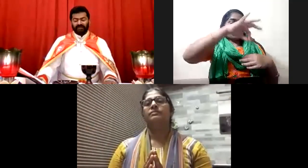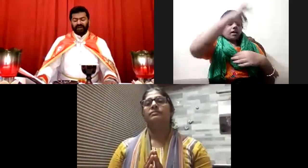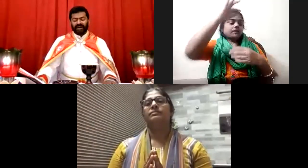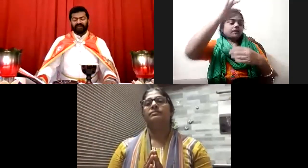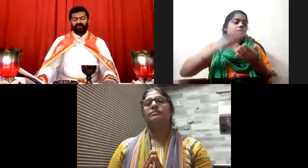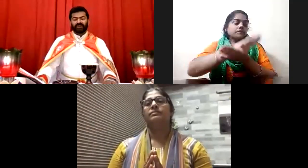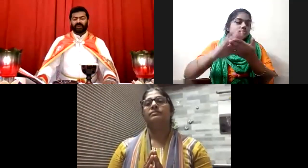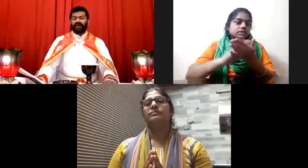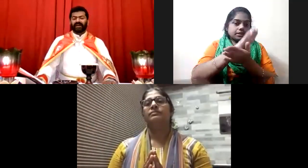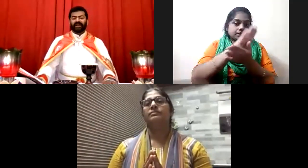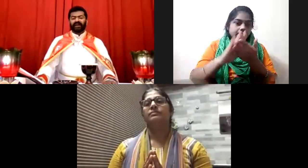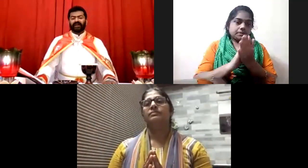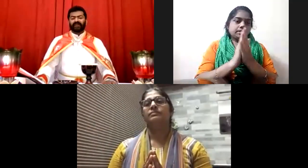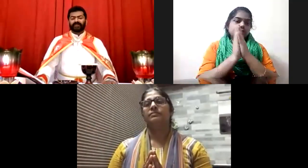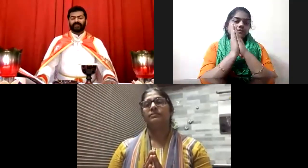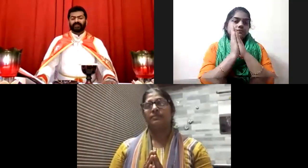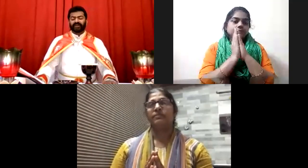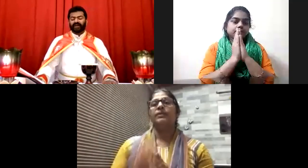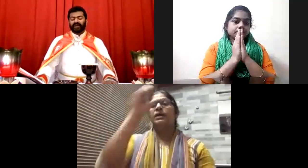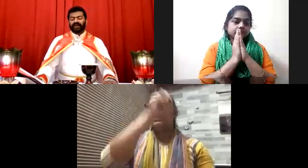നമ്മുടെ ആത്മാക്കളെ വിമുക്തമാക്കാം.